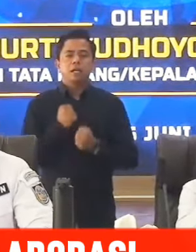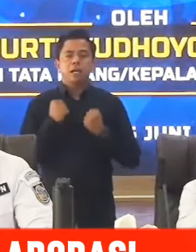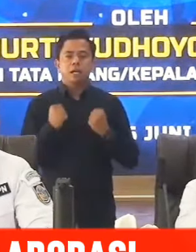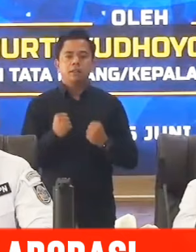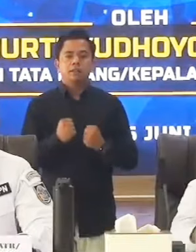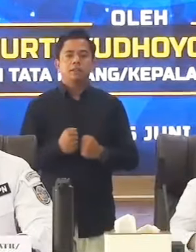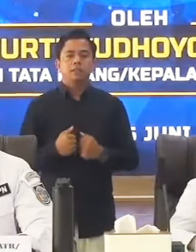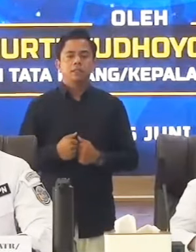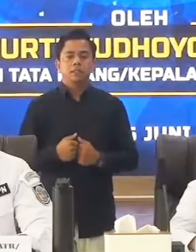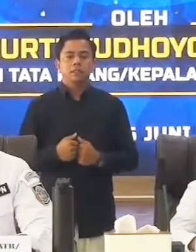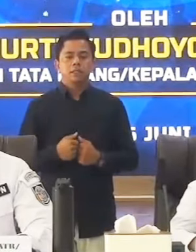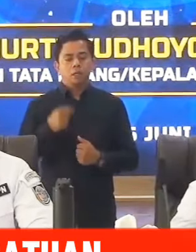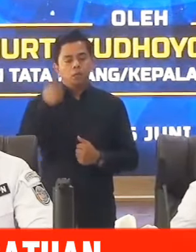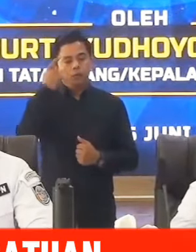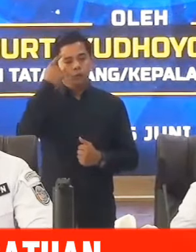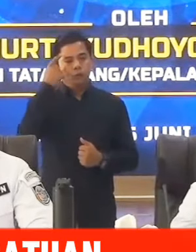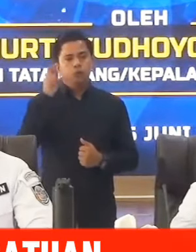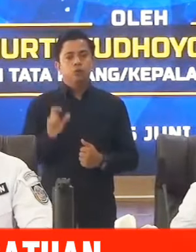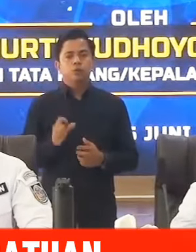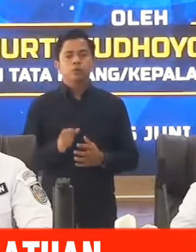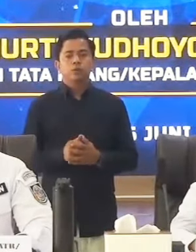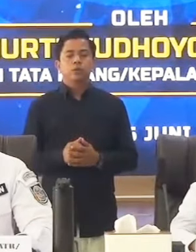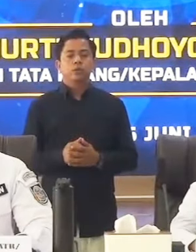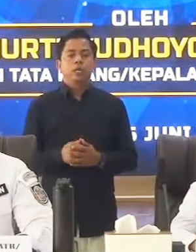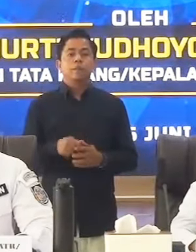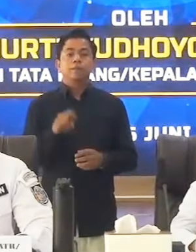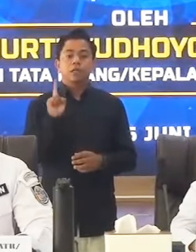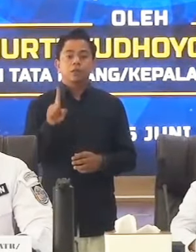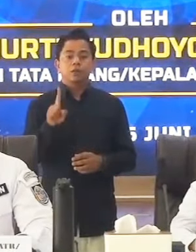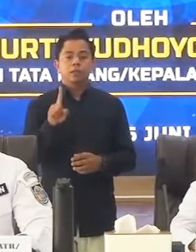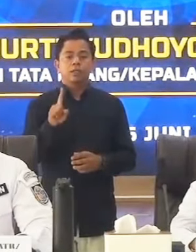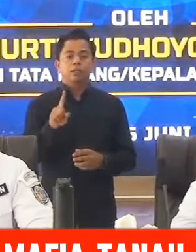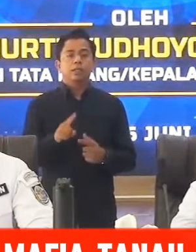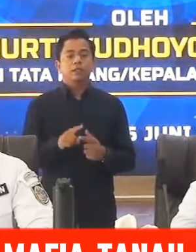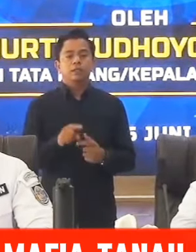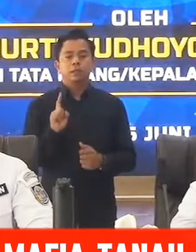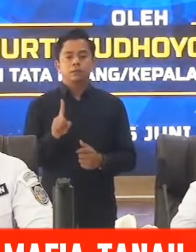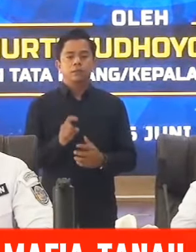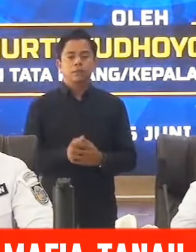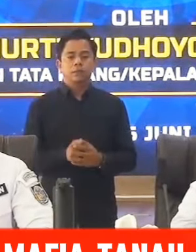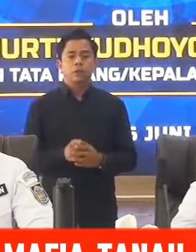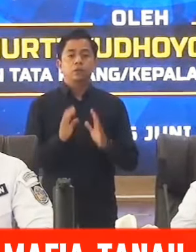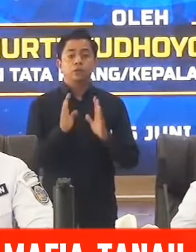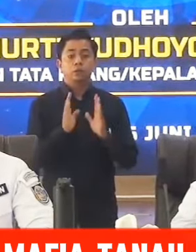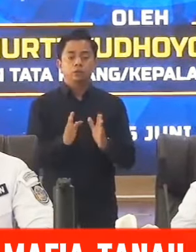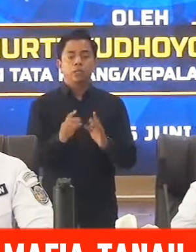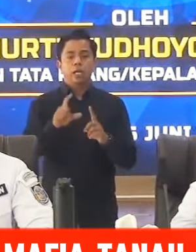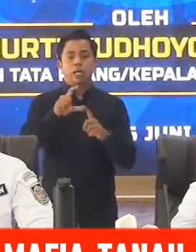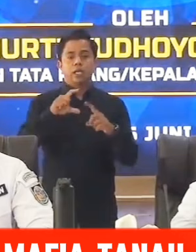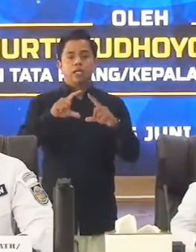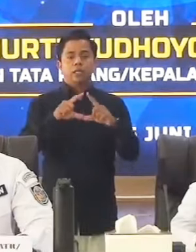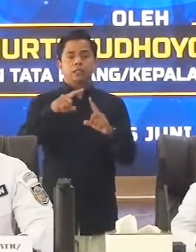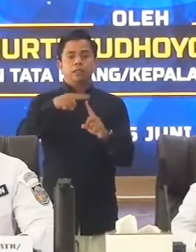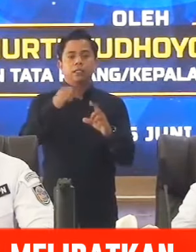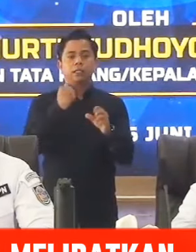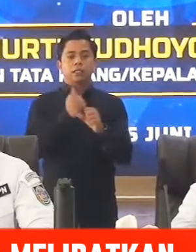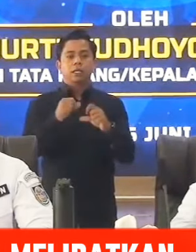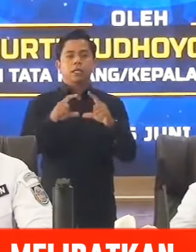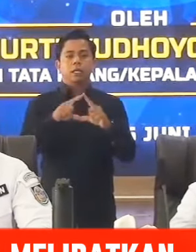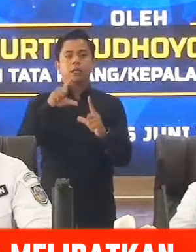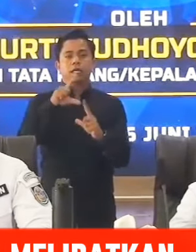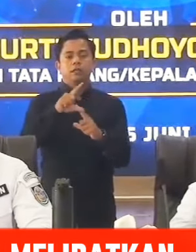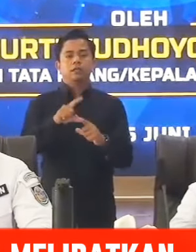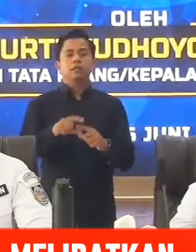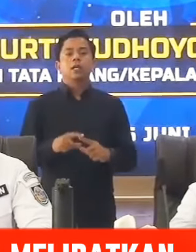sinergi berkolaborasi dalam satu kesatuan, khususnya Satgas Anti Mafia Tanah,